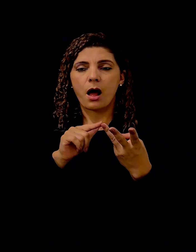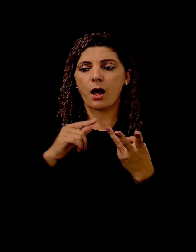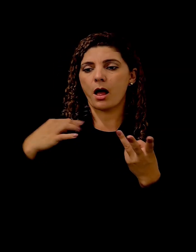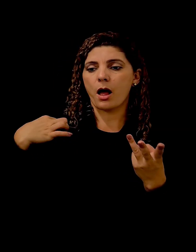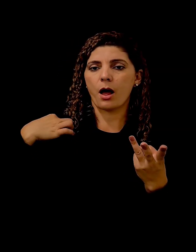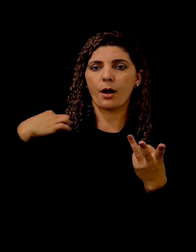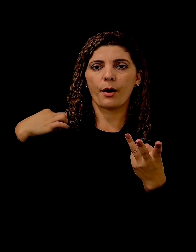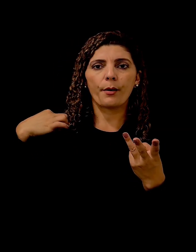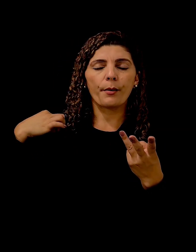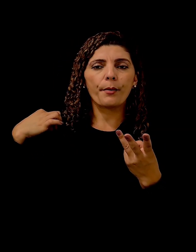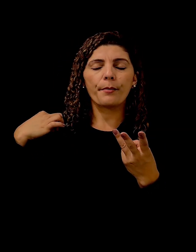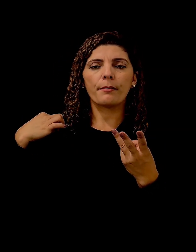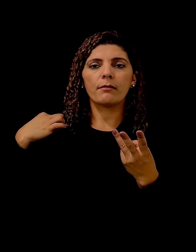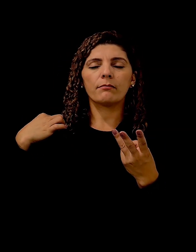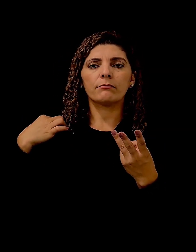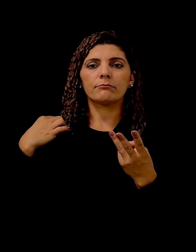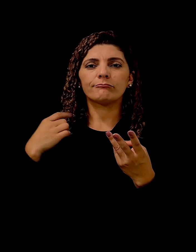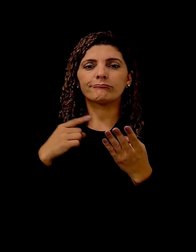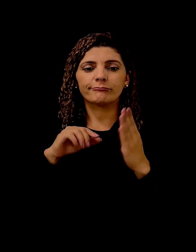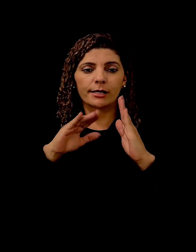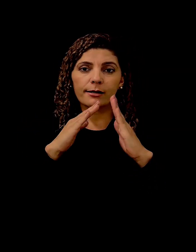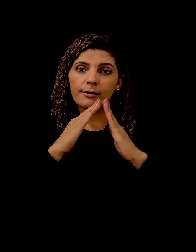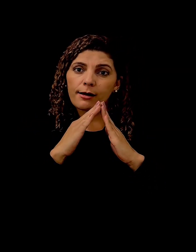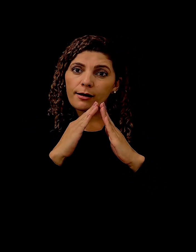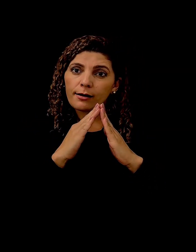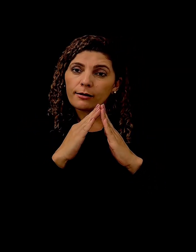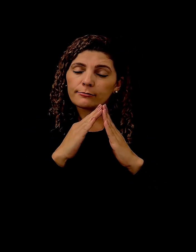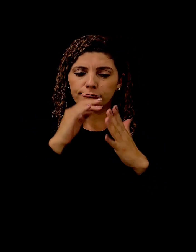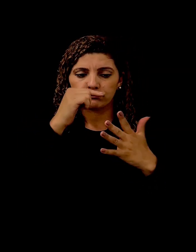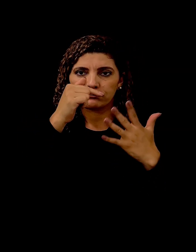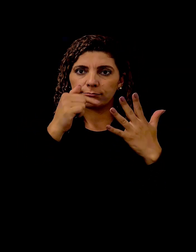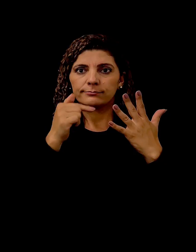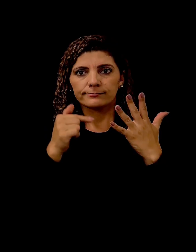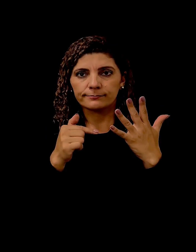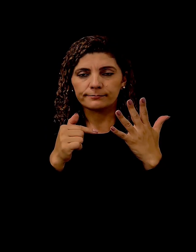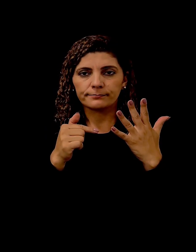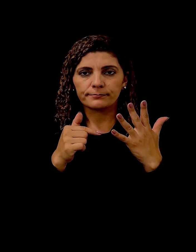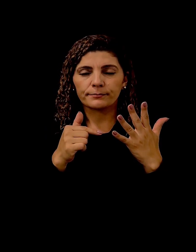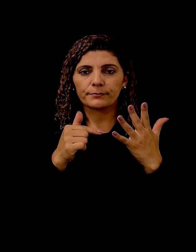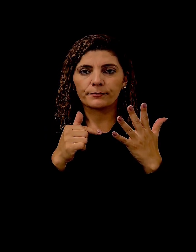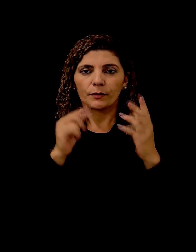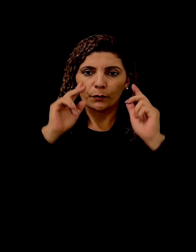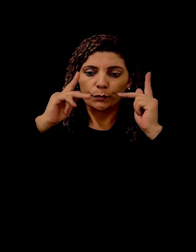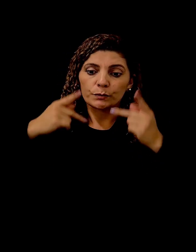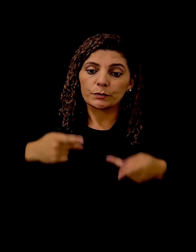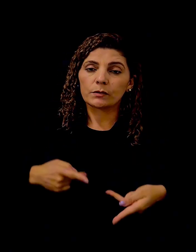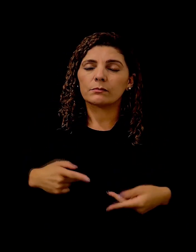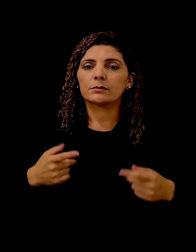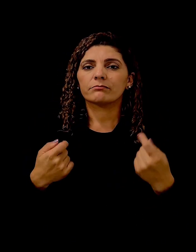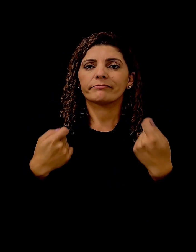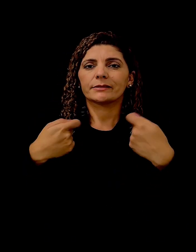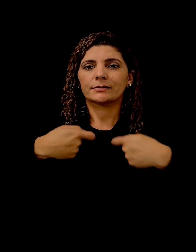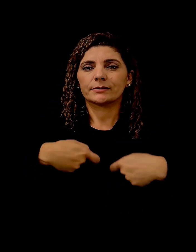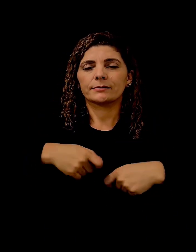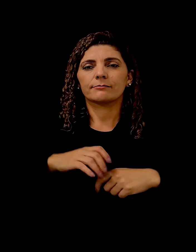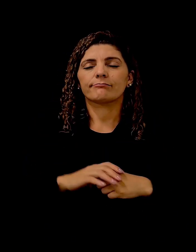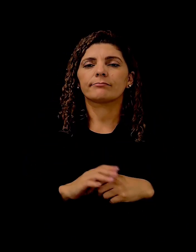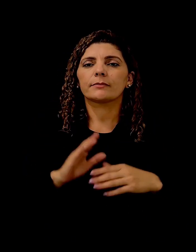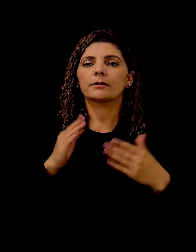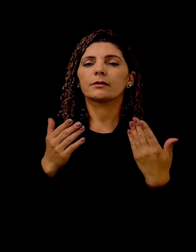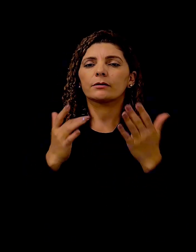da vestimenta, da moradia. Ele trata de tudo. Ele fala: